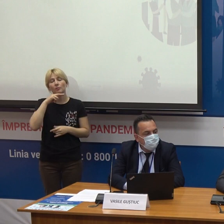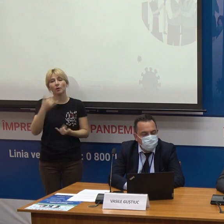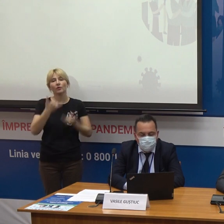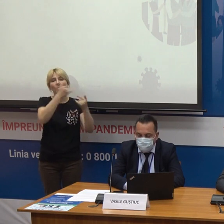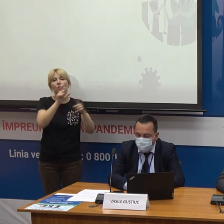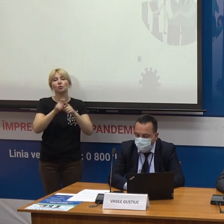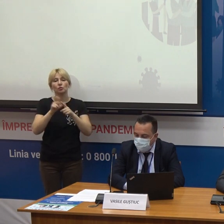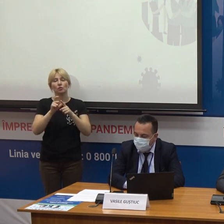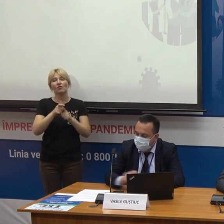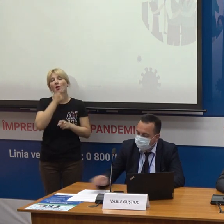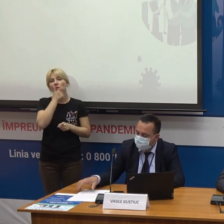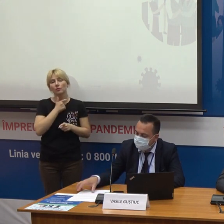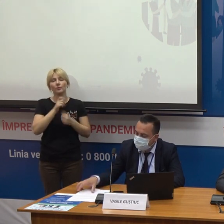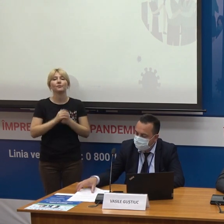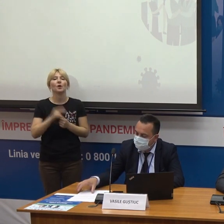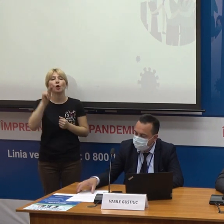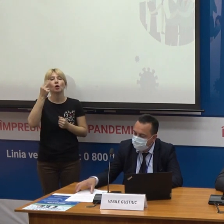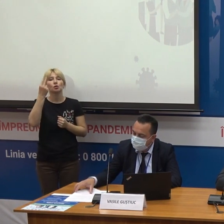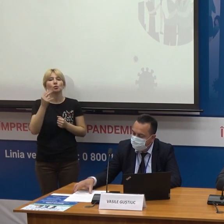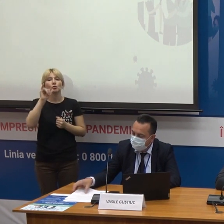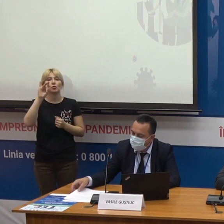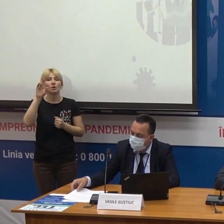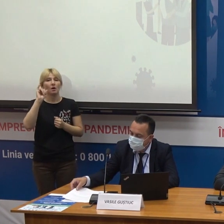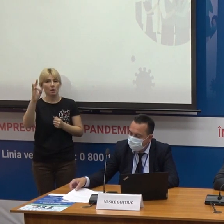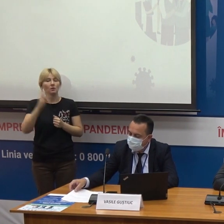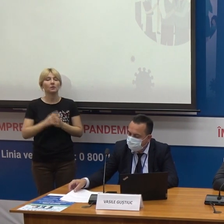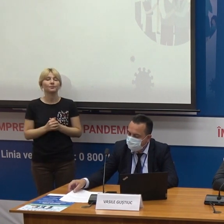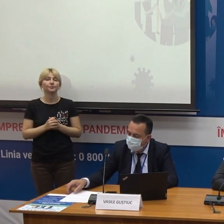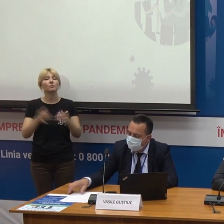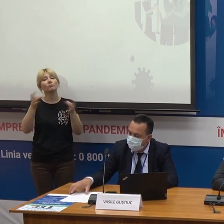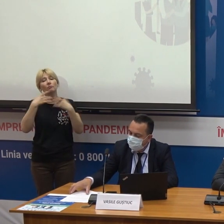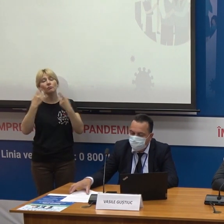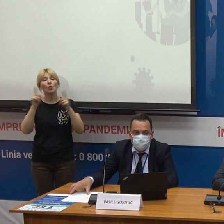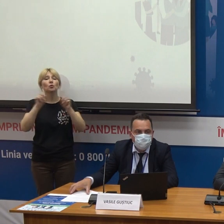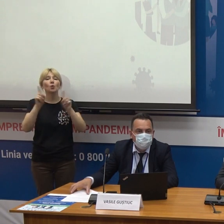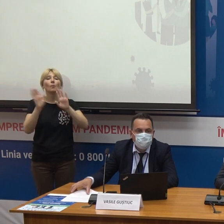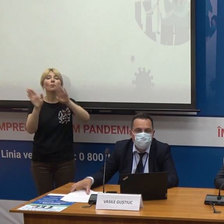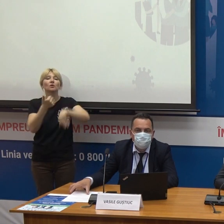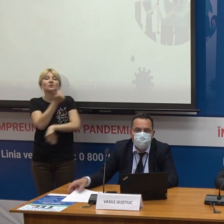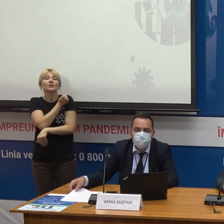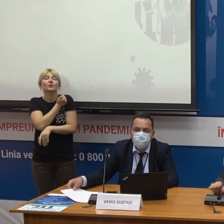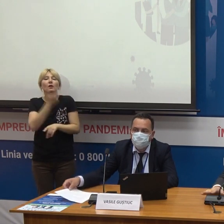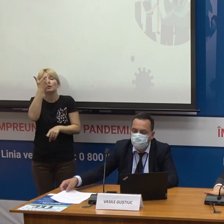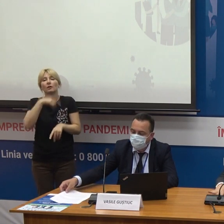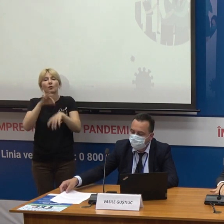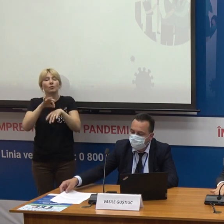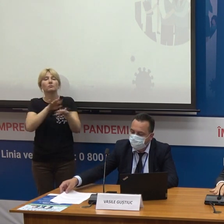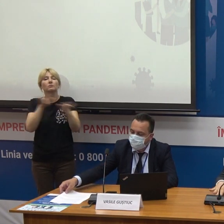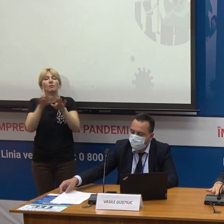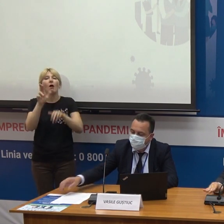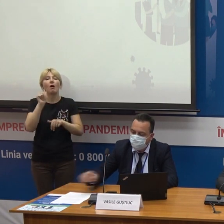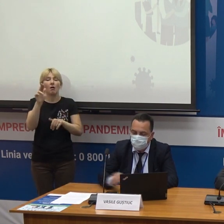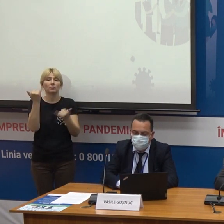cuvântul colegei doamnei Laura Țurcan să ne vorbească despre evenimentele adverse post-imunizare. Mulțumesc!